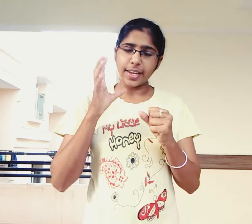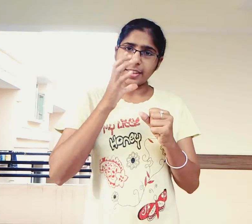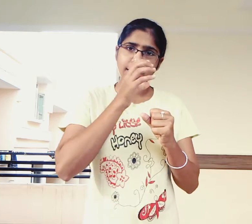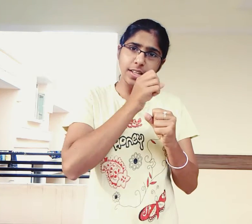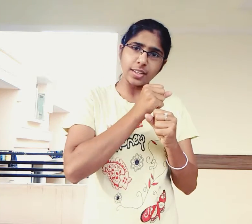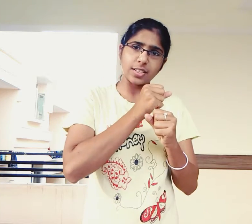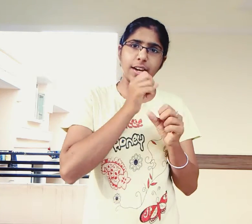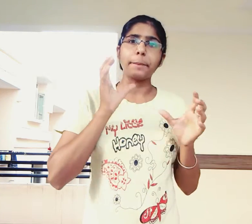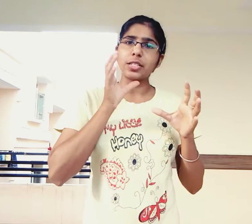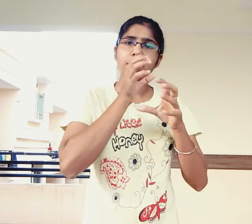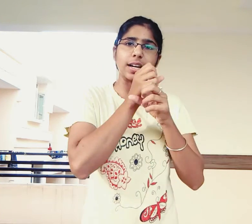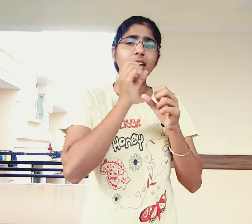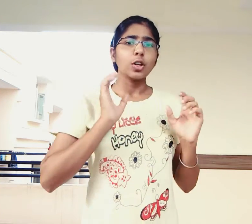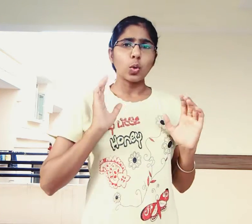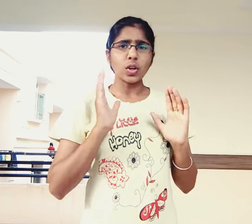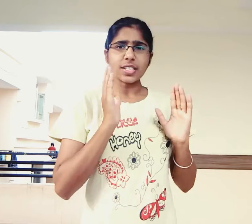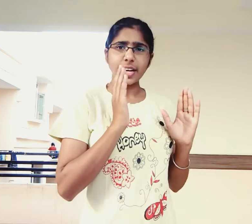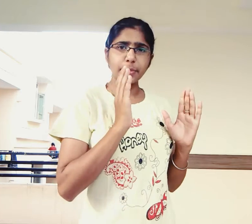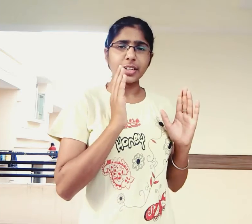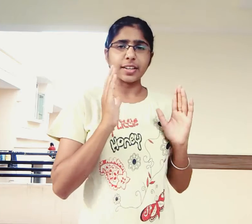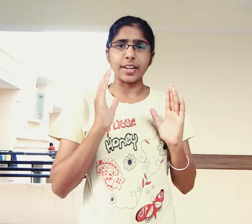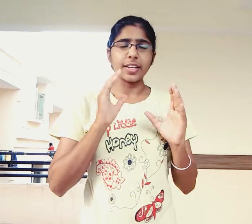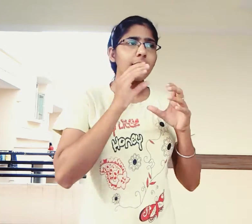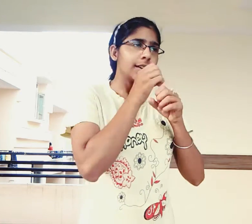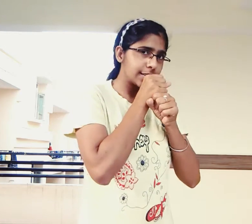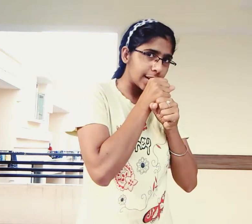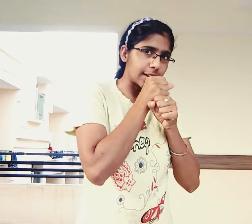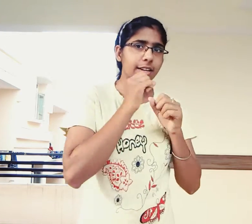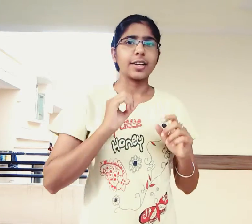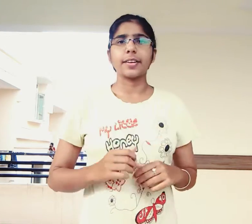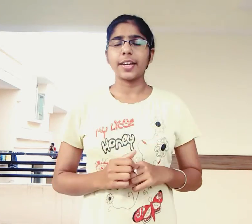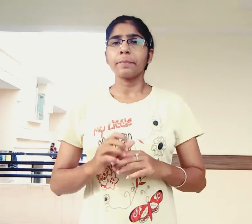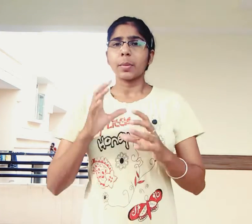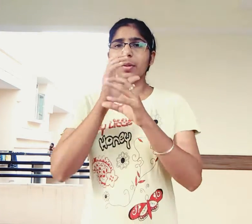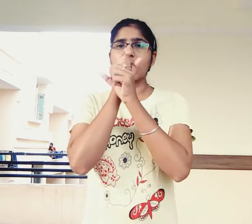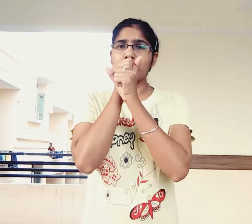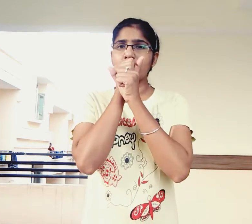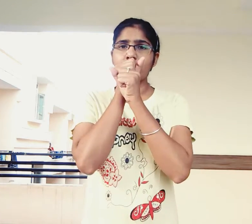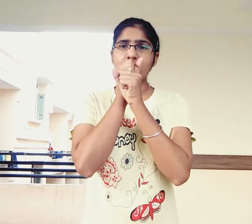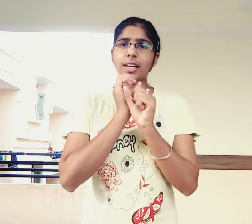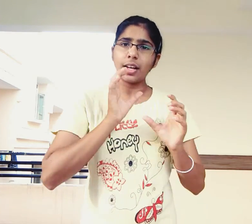हैंगा